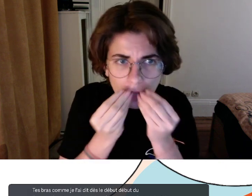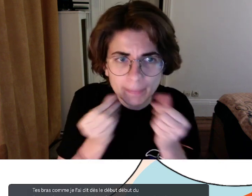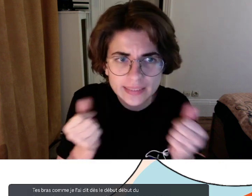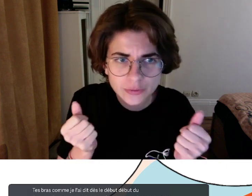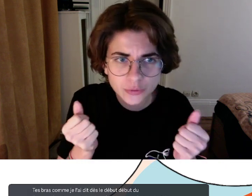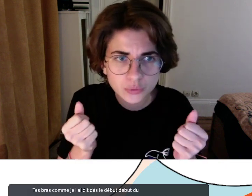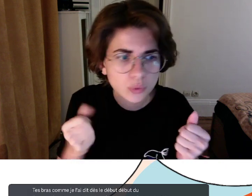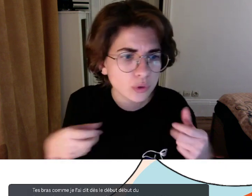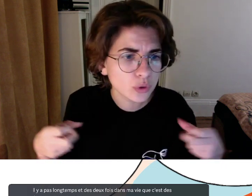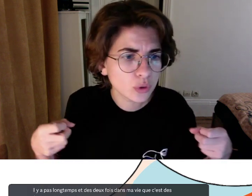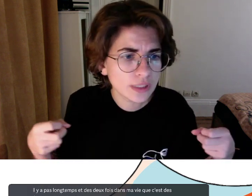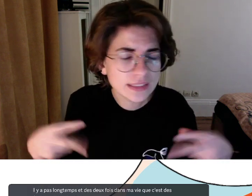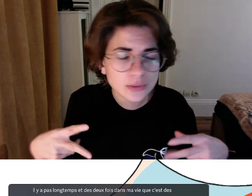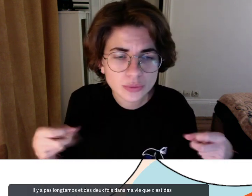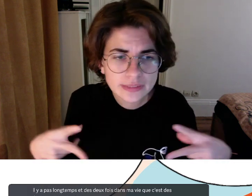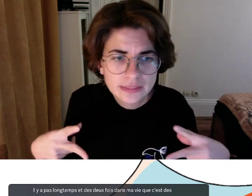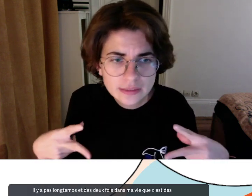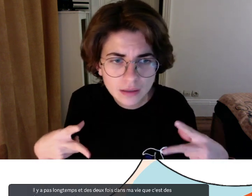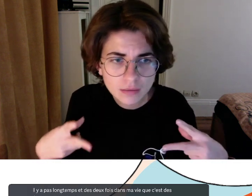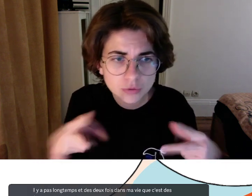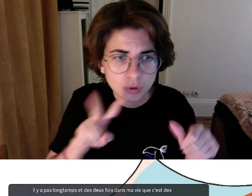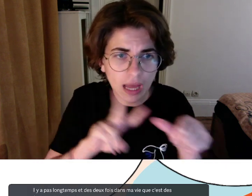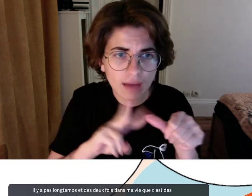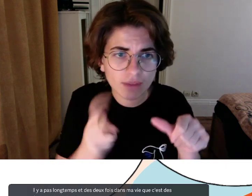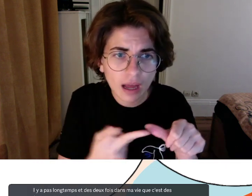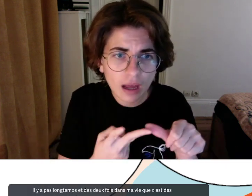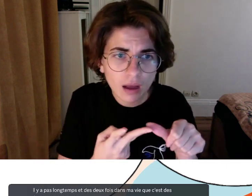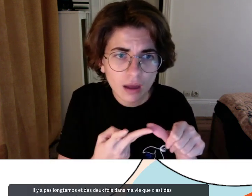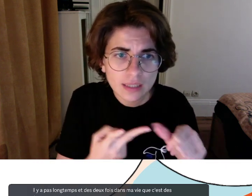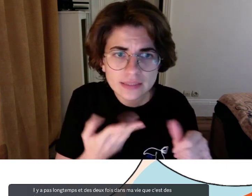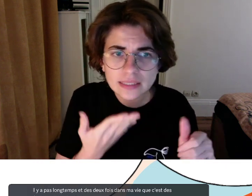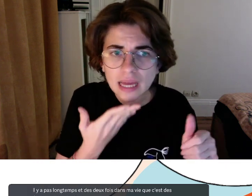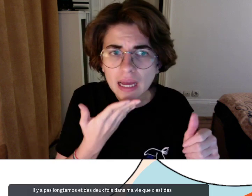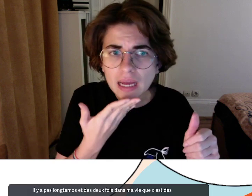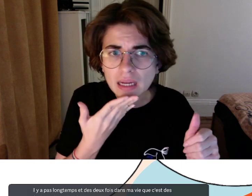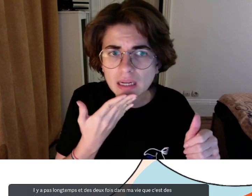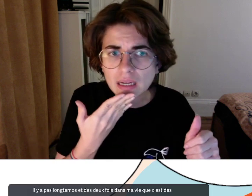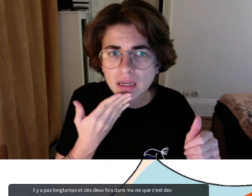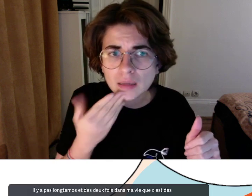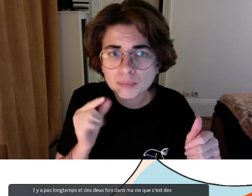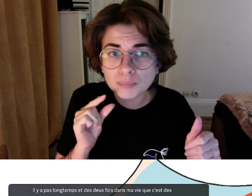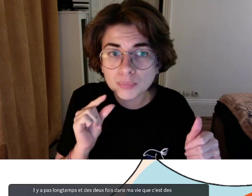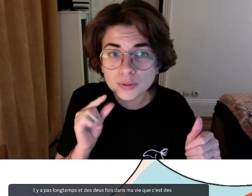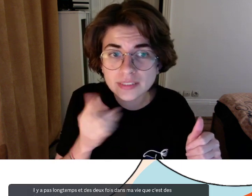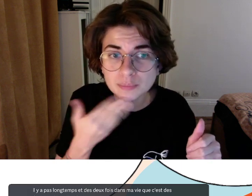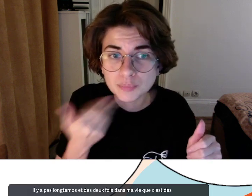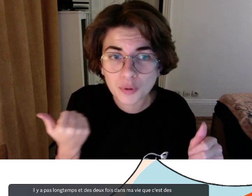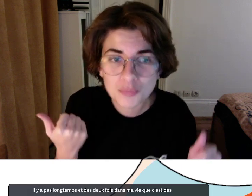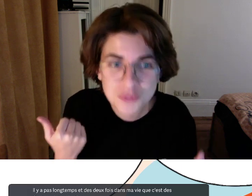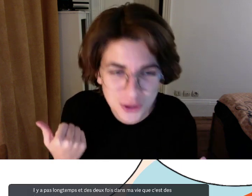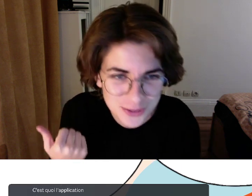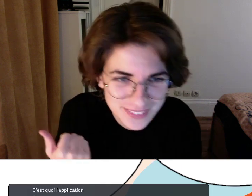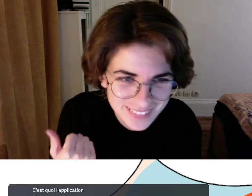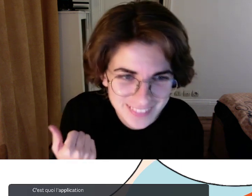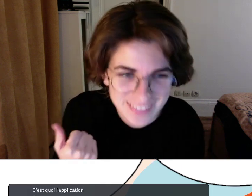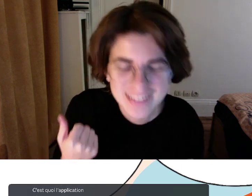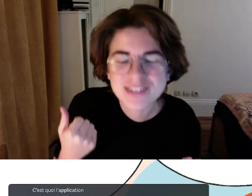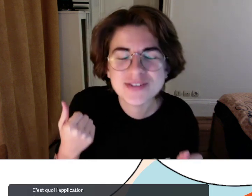j'ai l'impression que les sous-titres de Ava, c'est un petit peu mieux